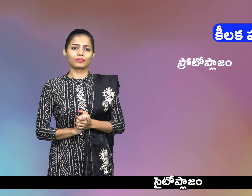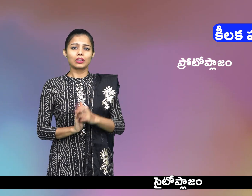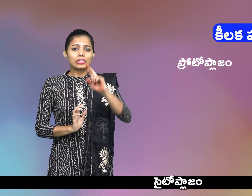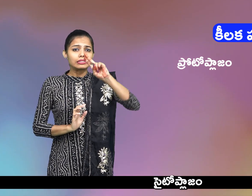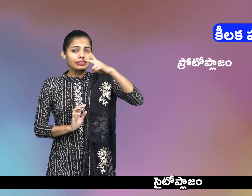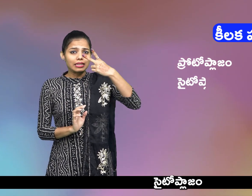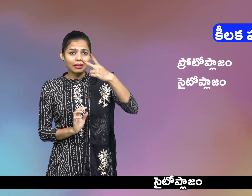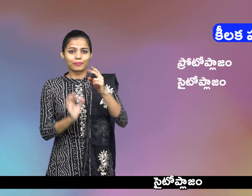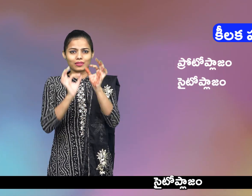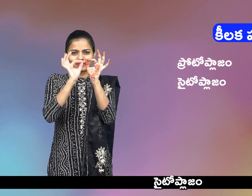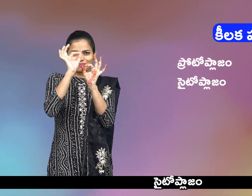సైటోప్లాజం,